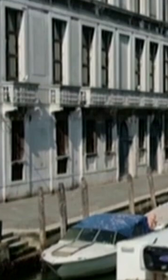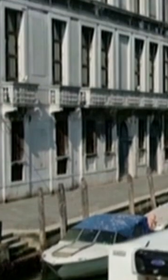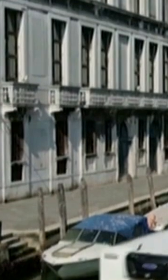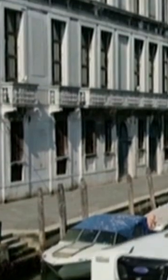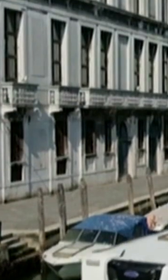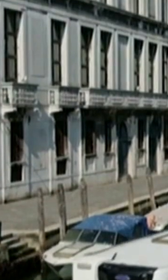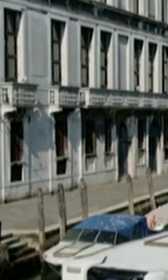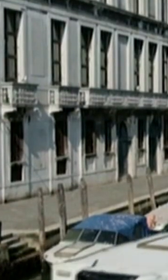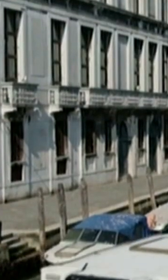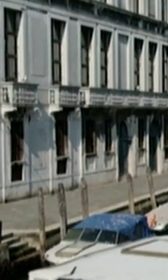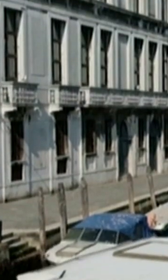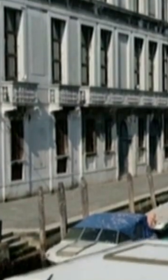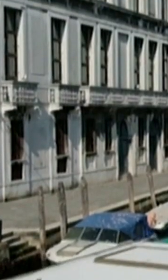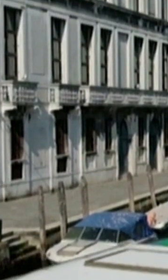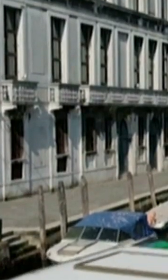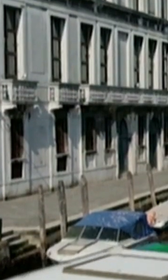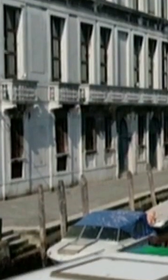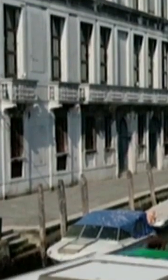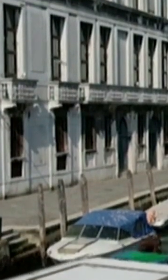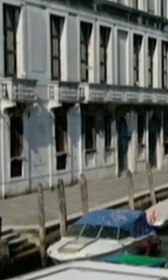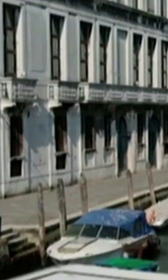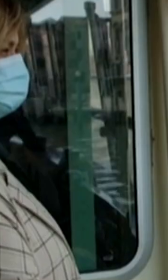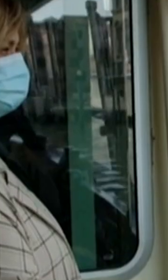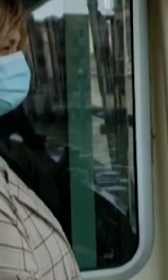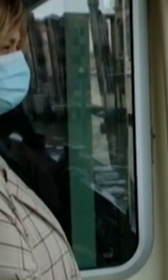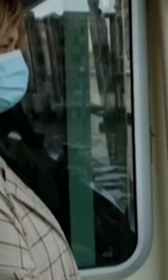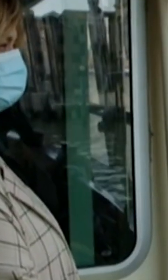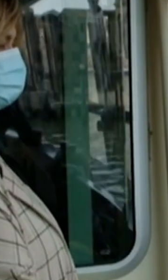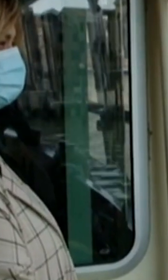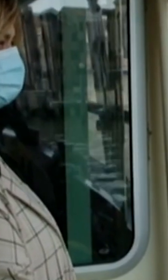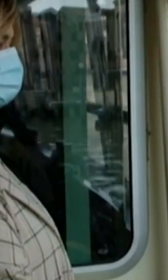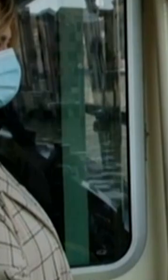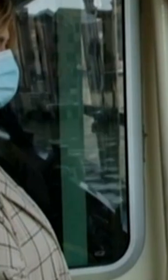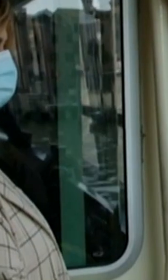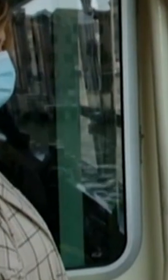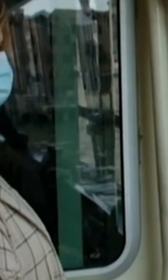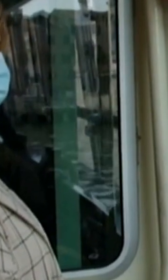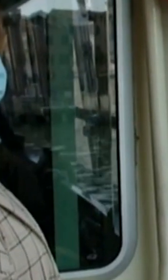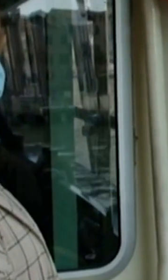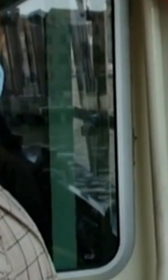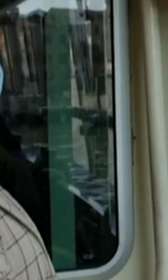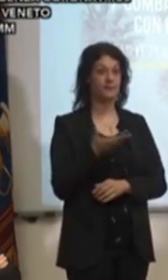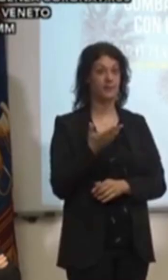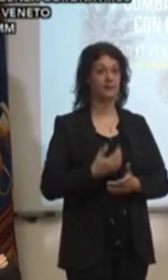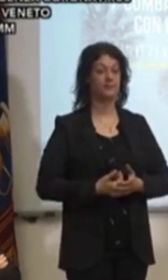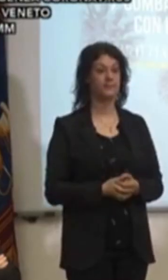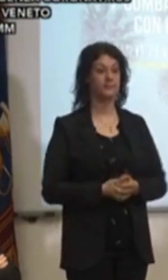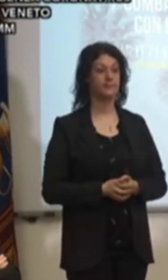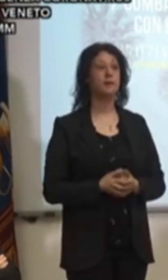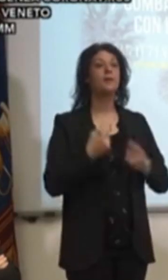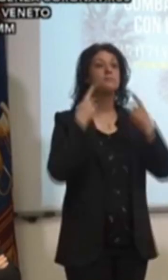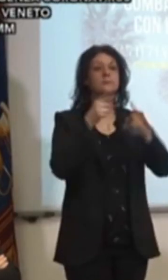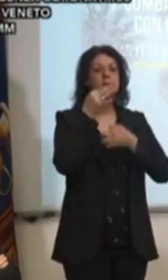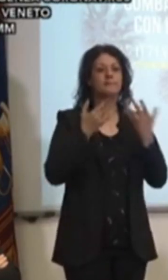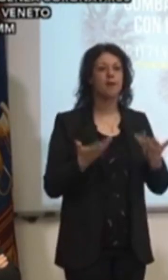domicilio mantenendo il divieto di consumo all'interno dei locali riaperto i cimiteri si lavora per le scuole dell'infanzia ma precisa zaia